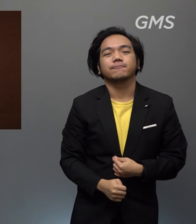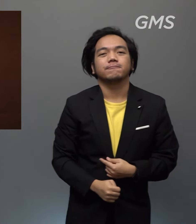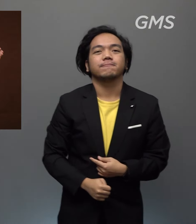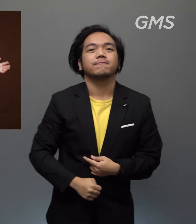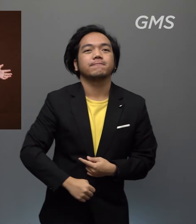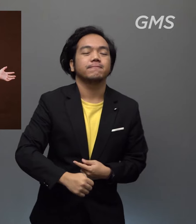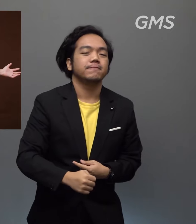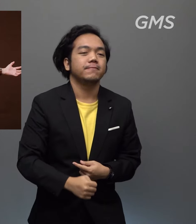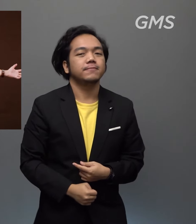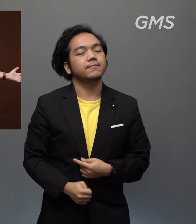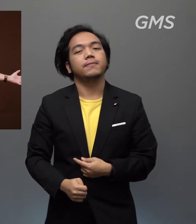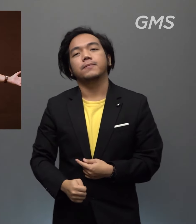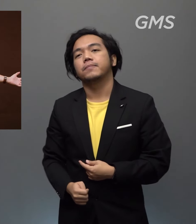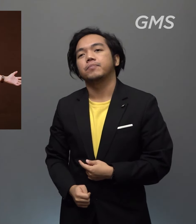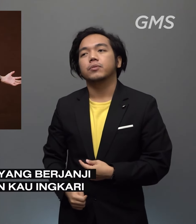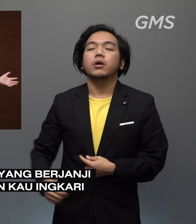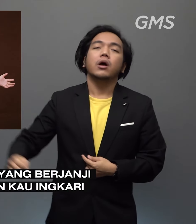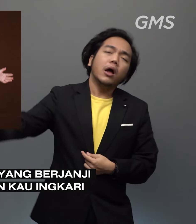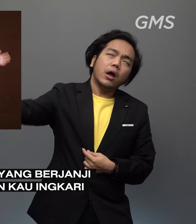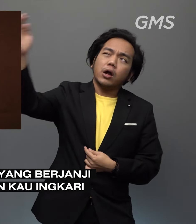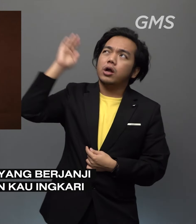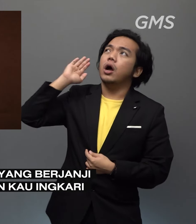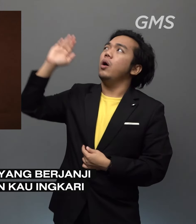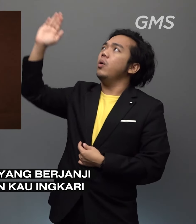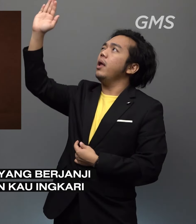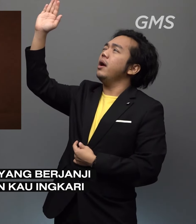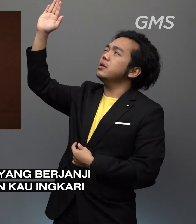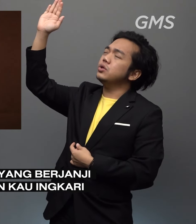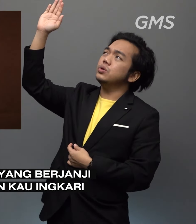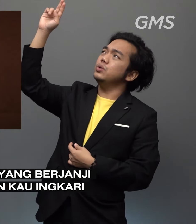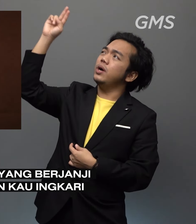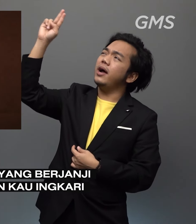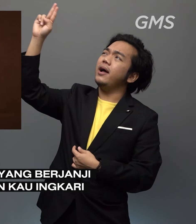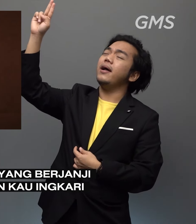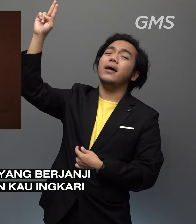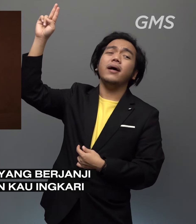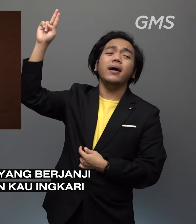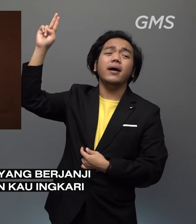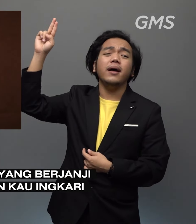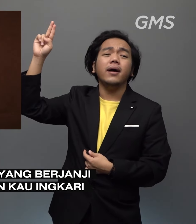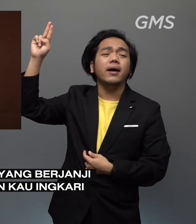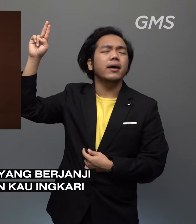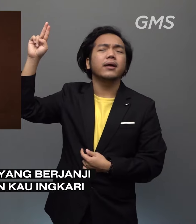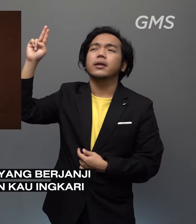kemenangan. Mari angkat tangan kita katakan, Kaulah